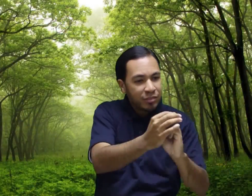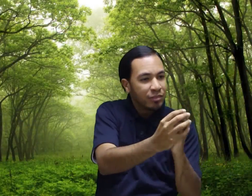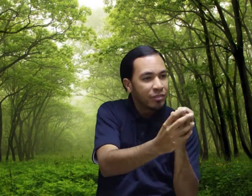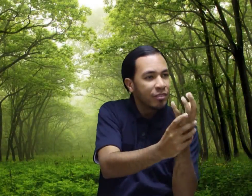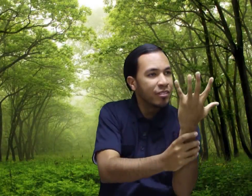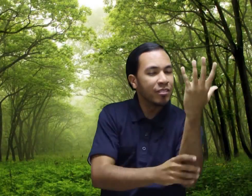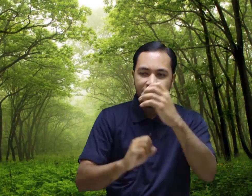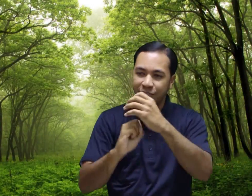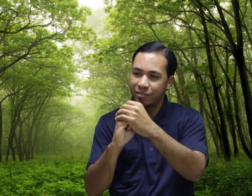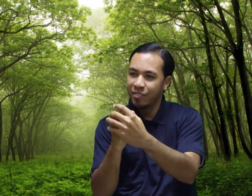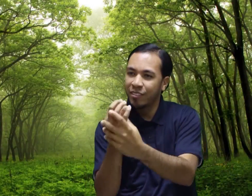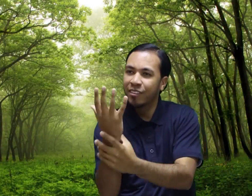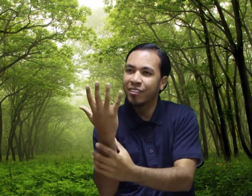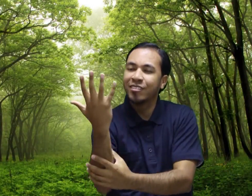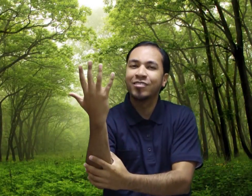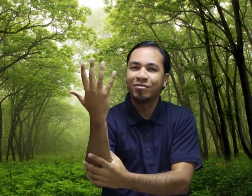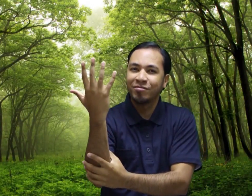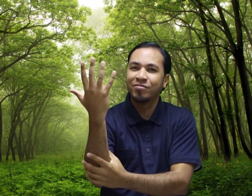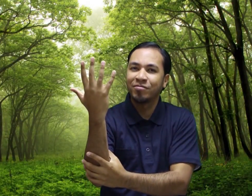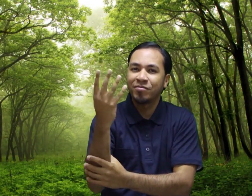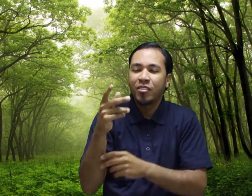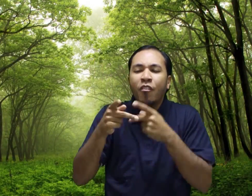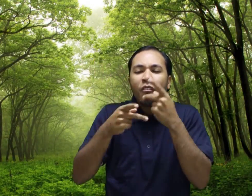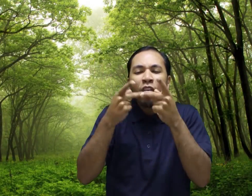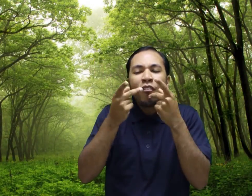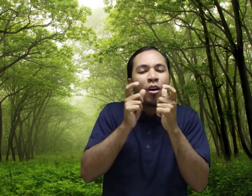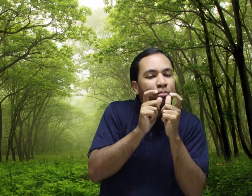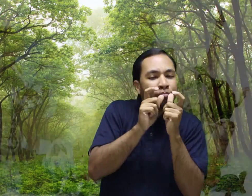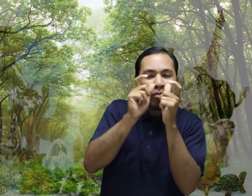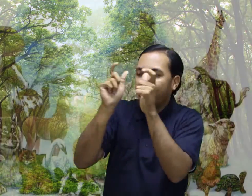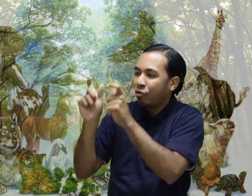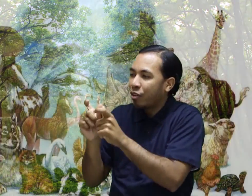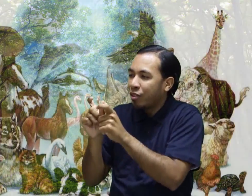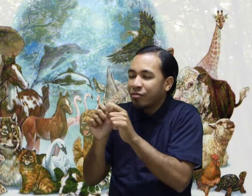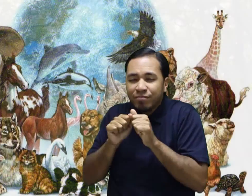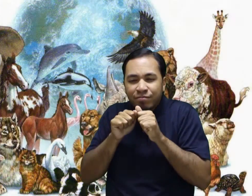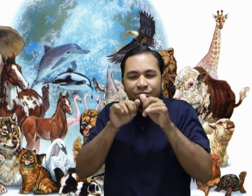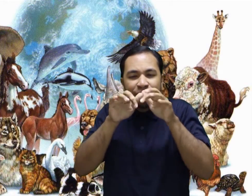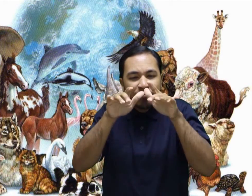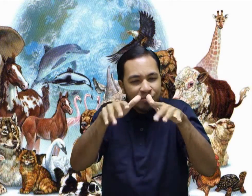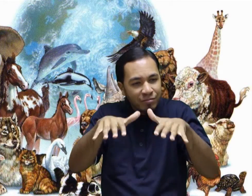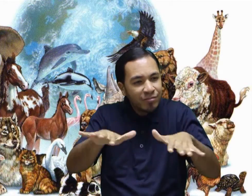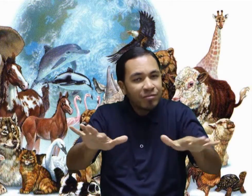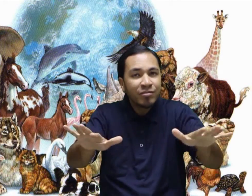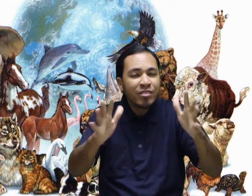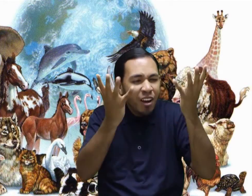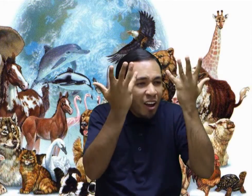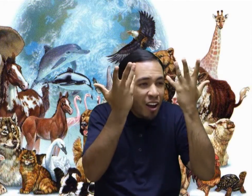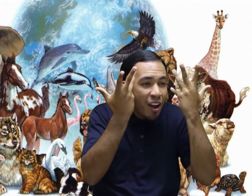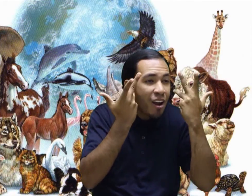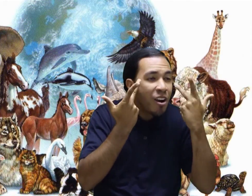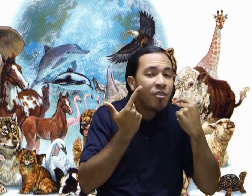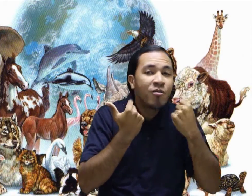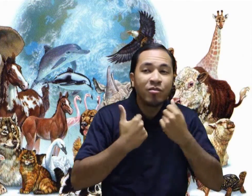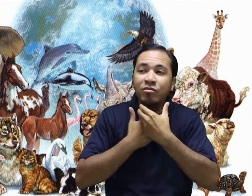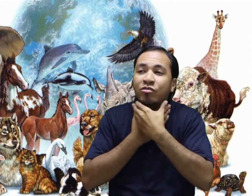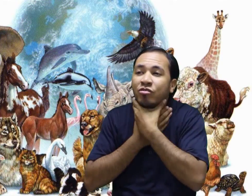se formou. As árvores apareceram. Deus falou e os animais foram formados,